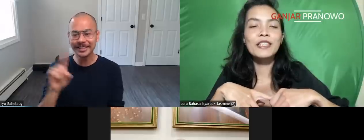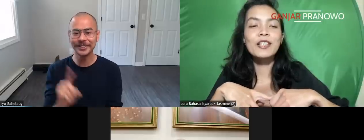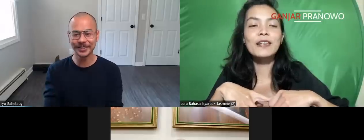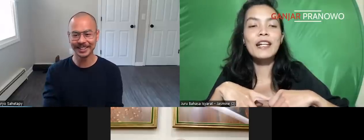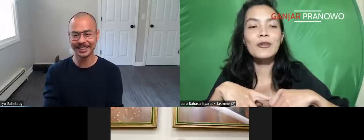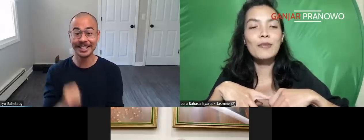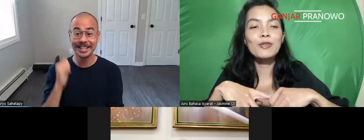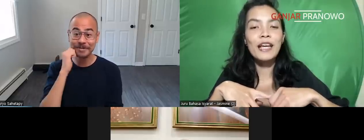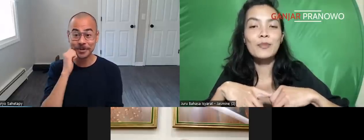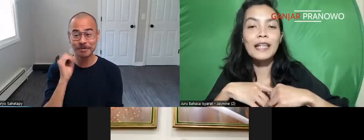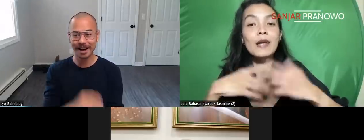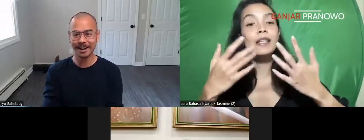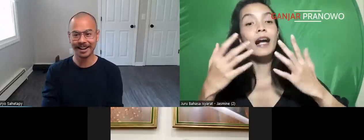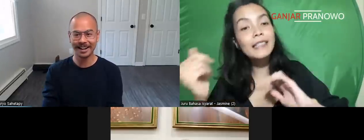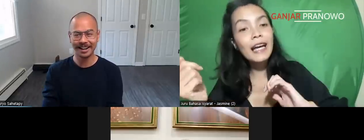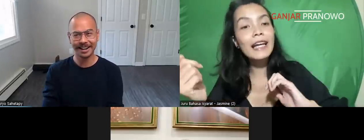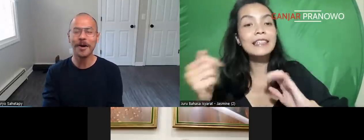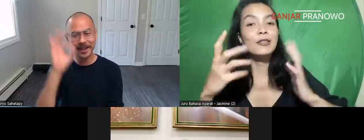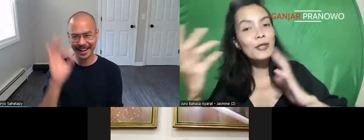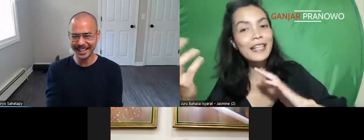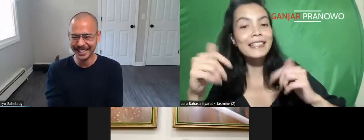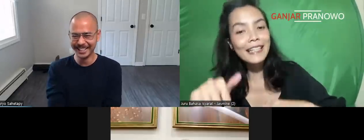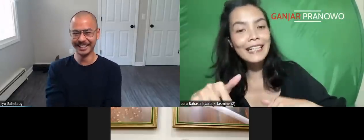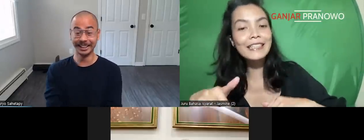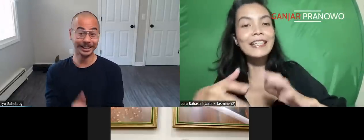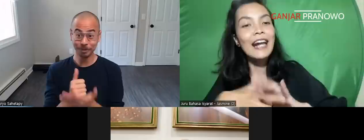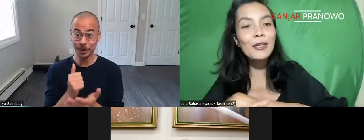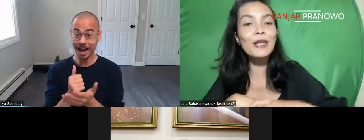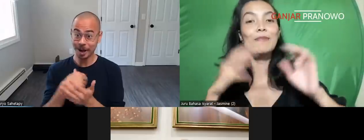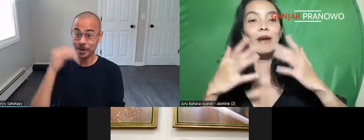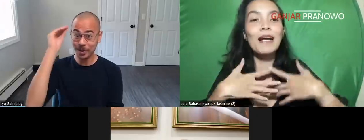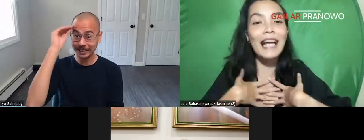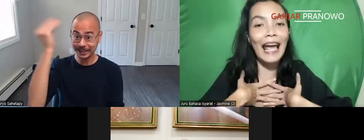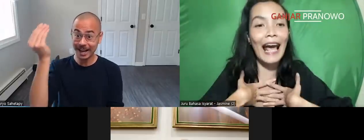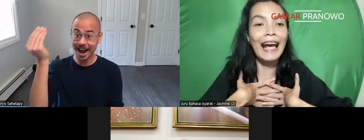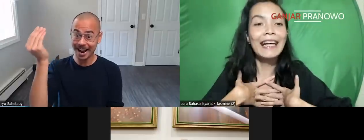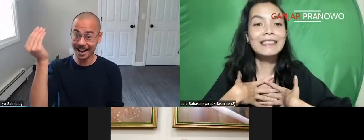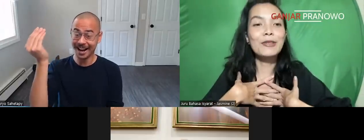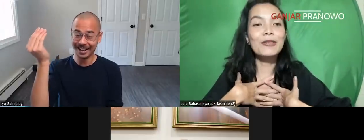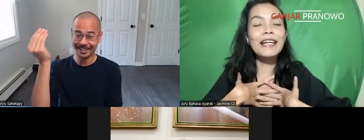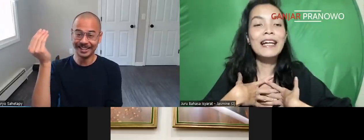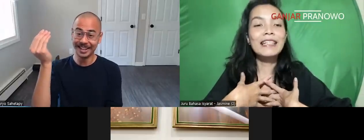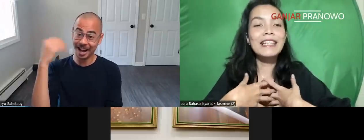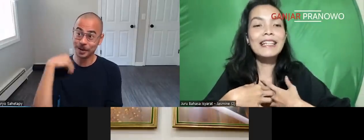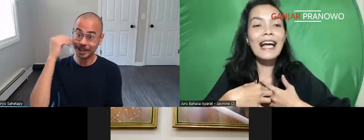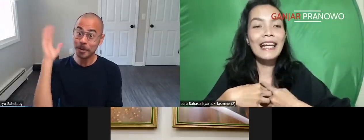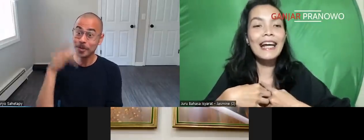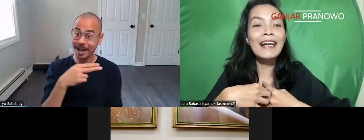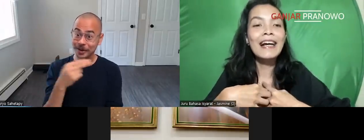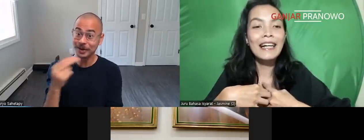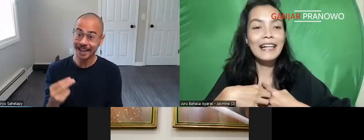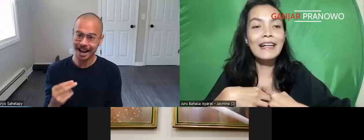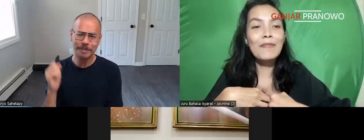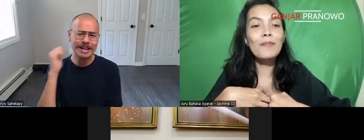teman-teman rochester ngerayu Ibu saya supaya saya bisa ngajar jadi dosen di sini jadi dirayu Mama saya sebetulnya rencana saya